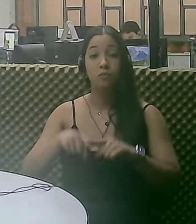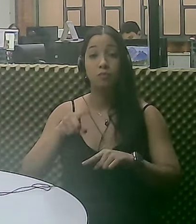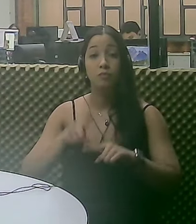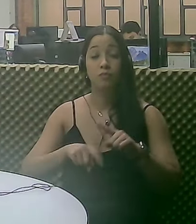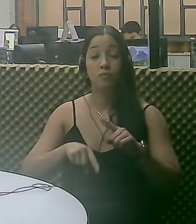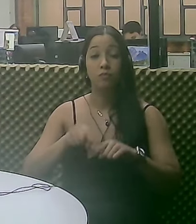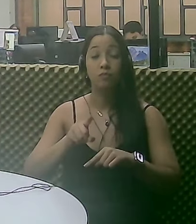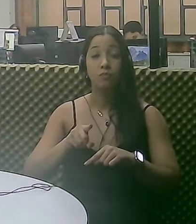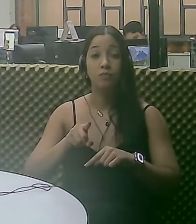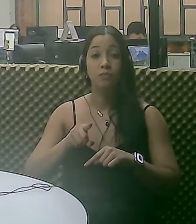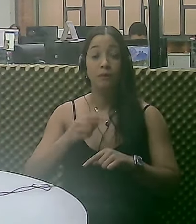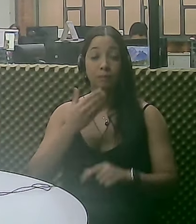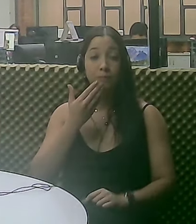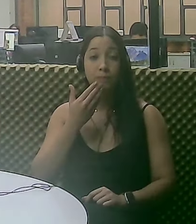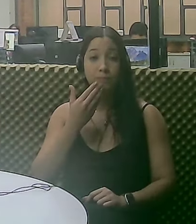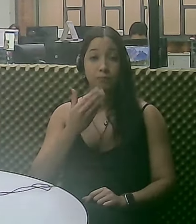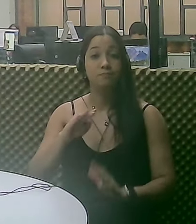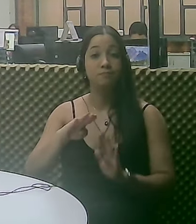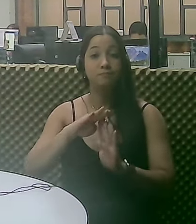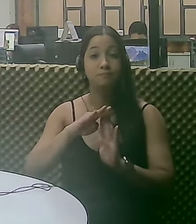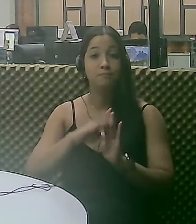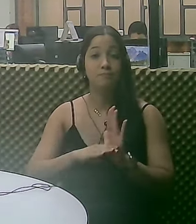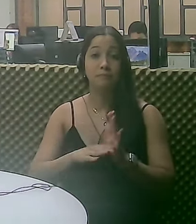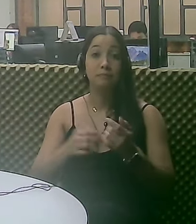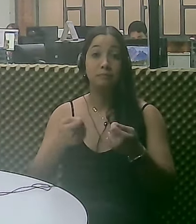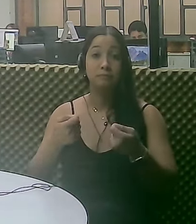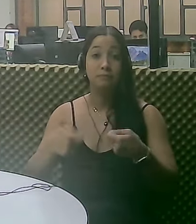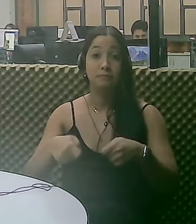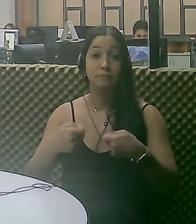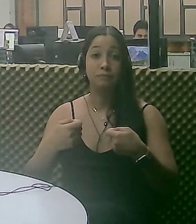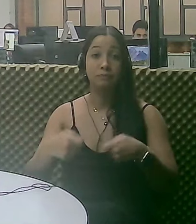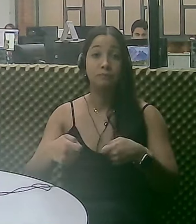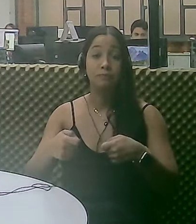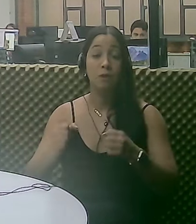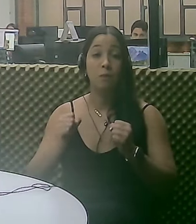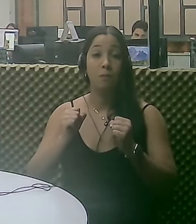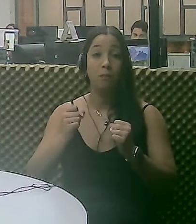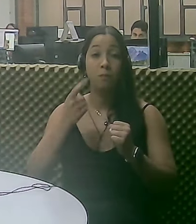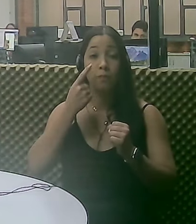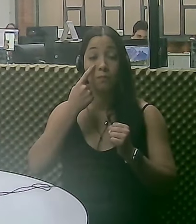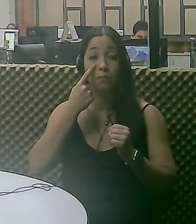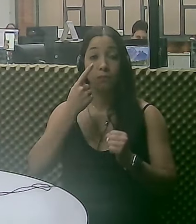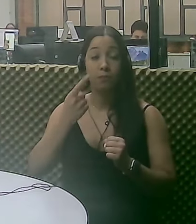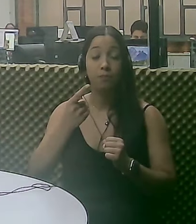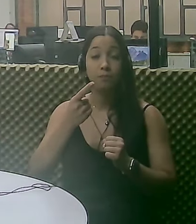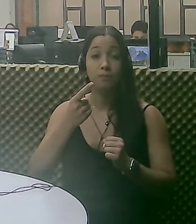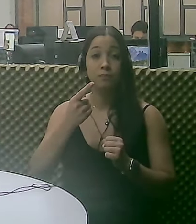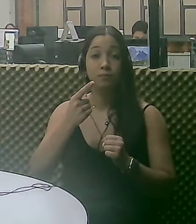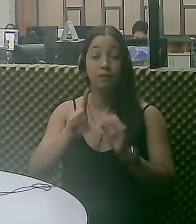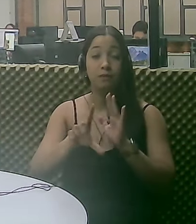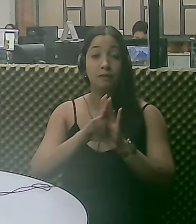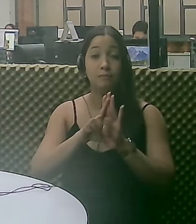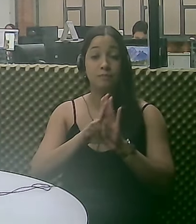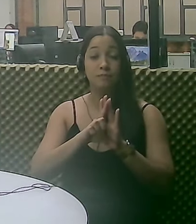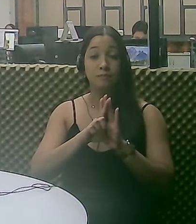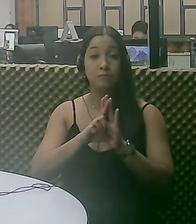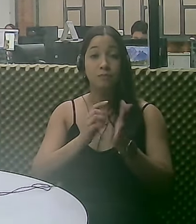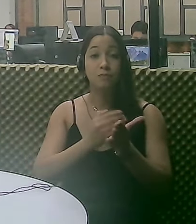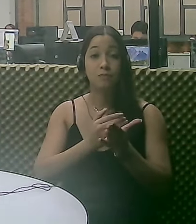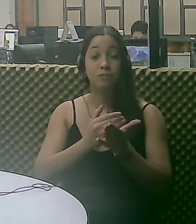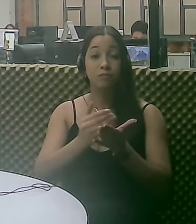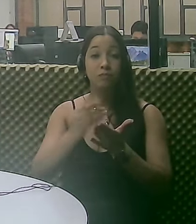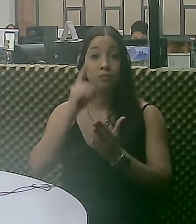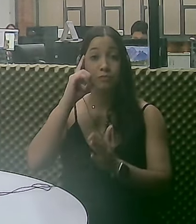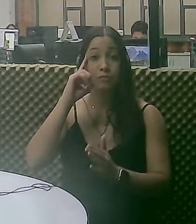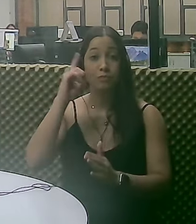equipamentos. Os requisitos que os contêineres devem atender podem ser consultados diretamente na lei, que começa a vigorar